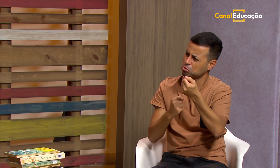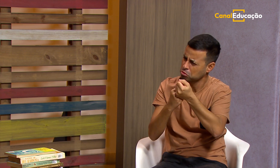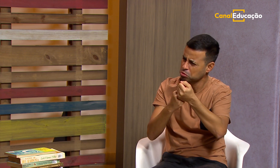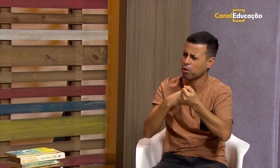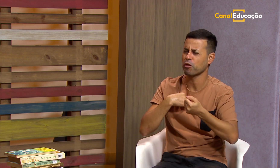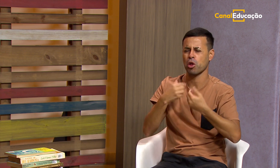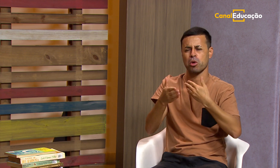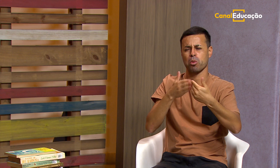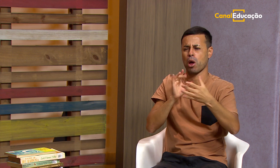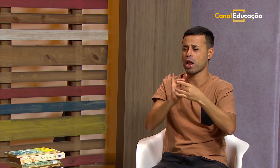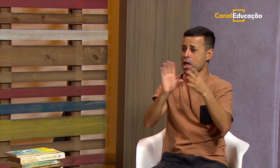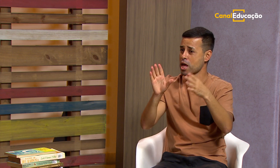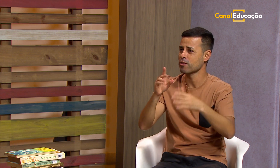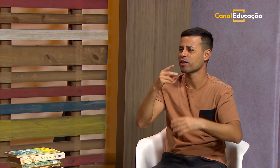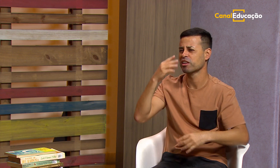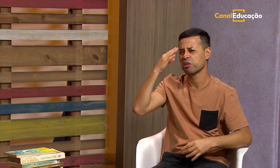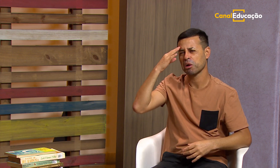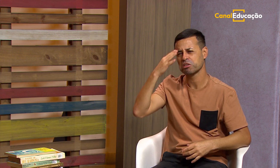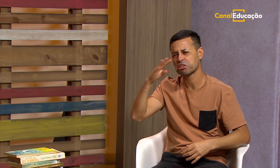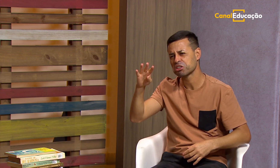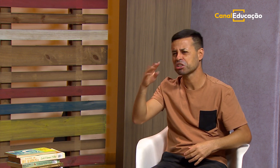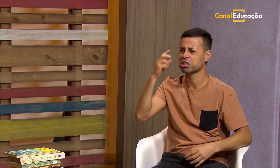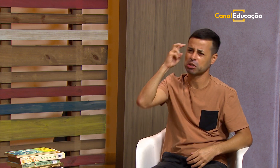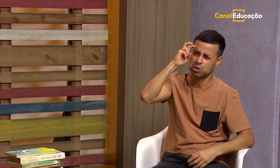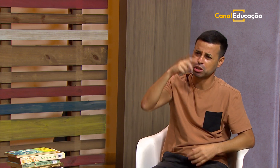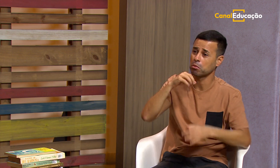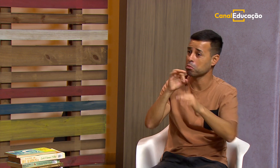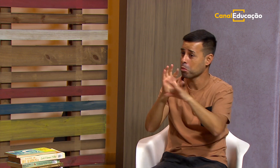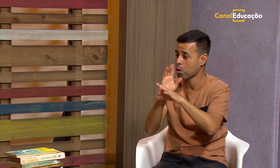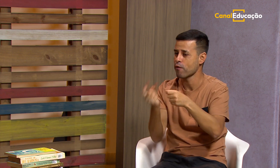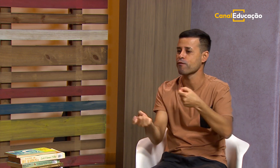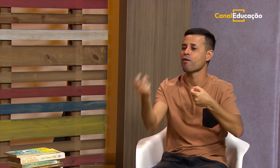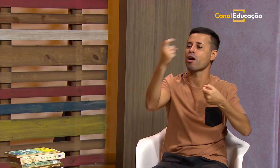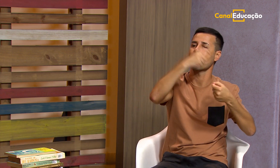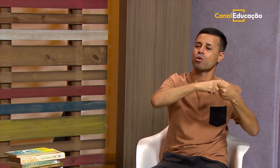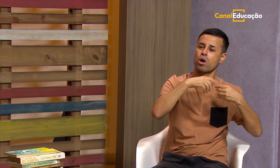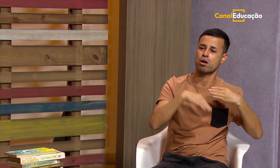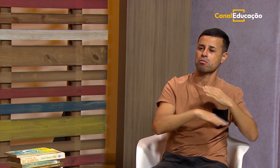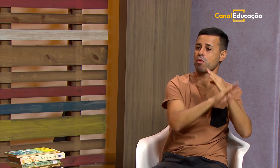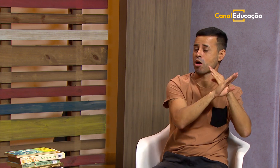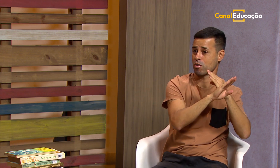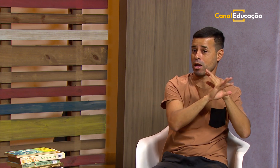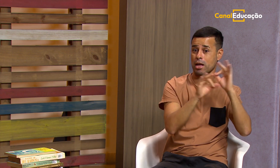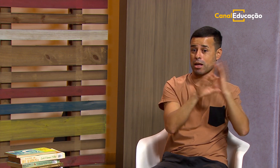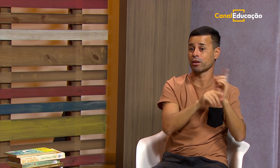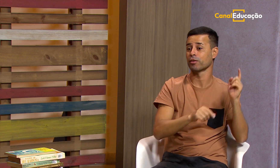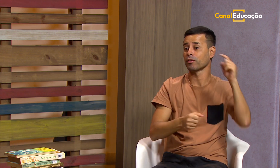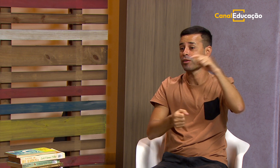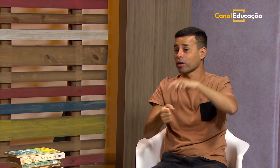Fiquei em torno de 4 a 5 dias em Caxias do Sul e depois retornei à minha cidade.